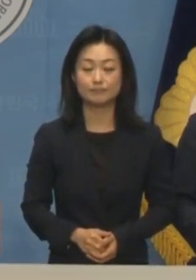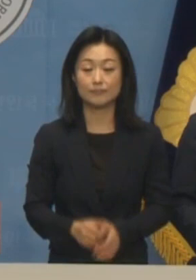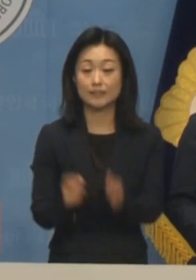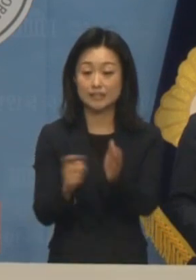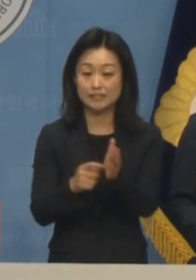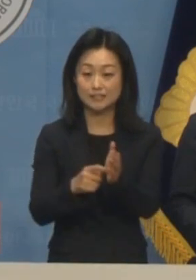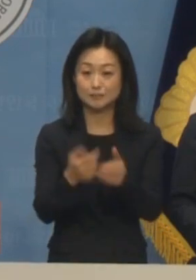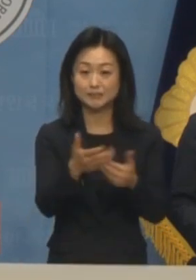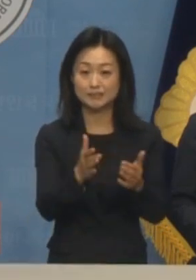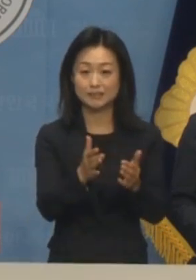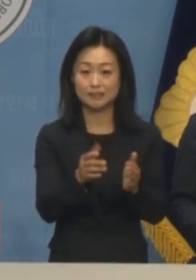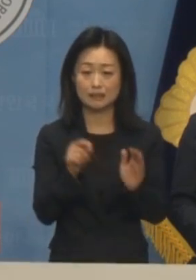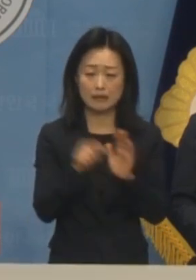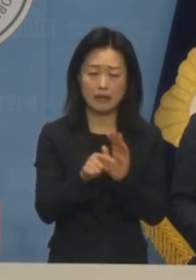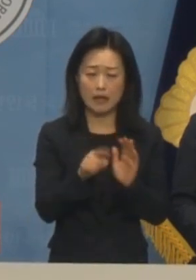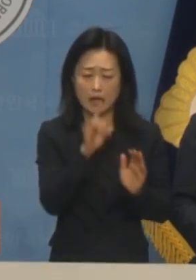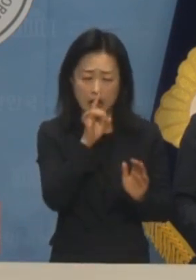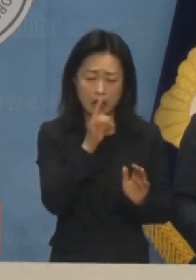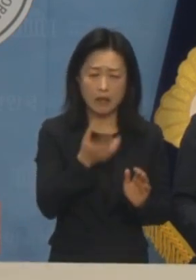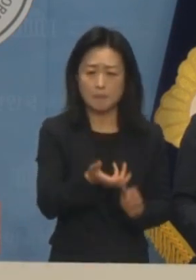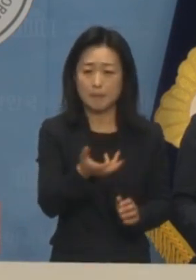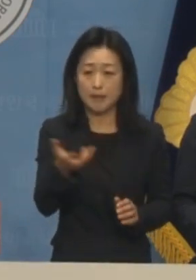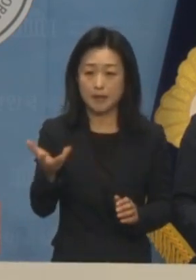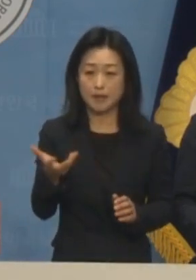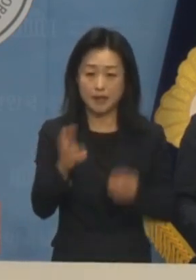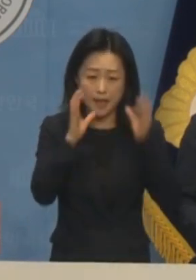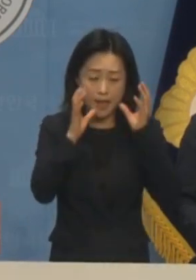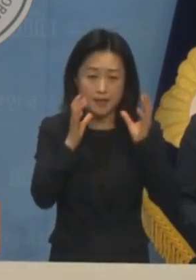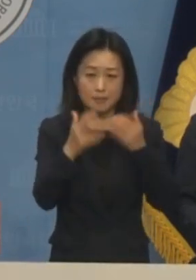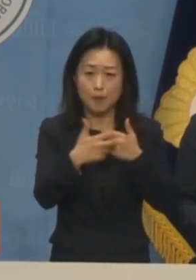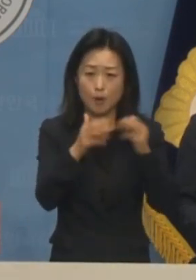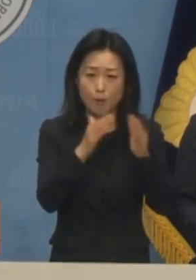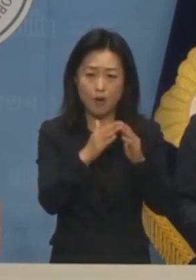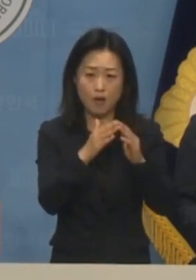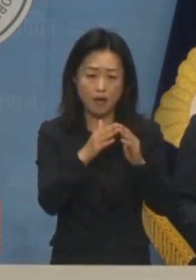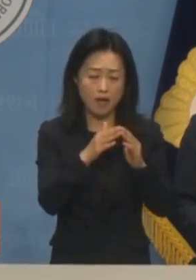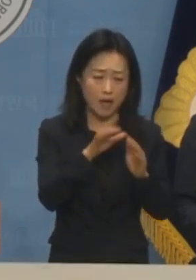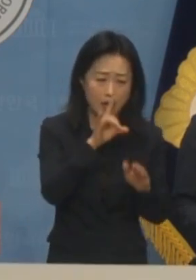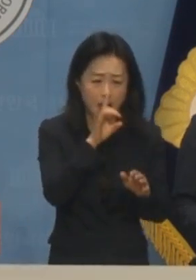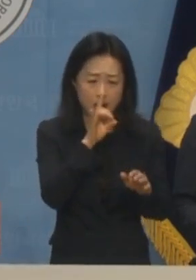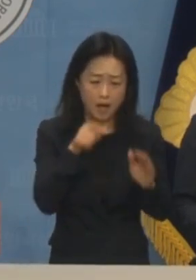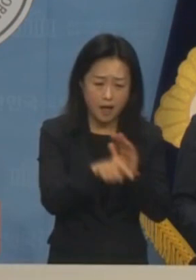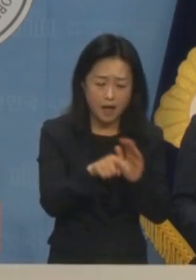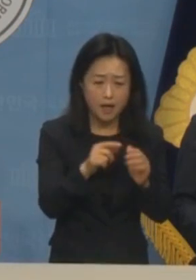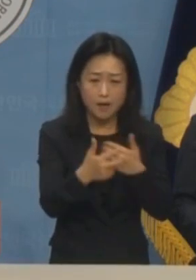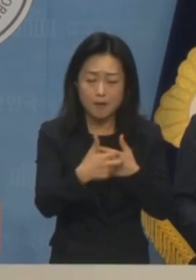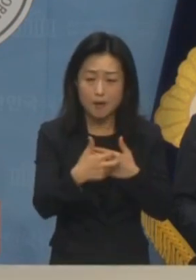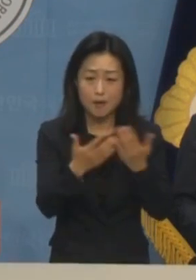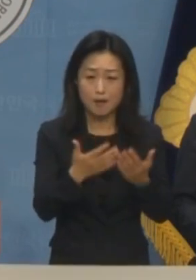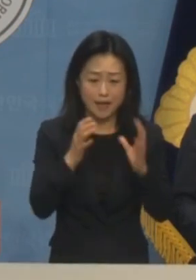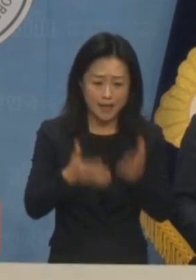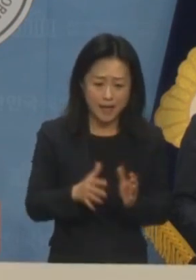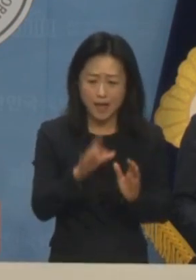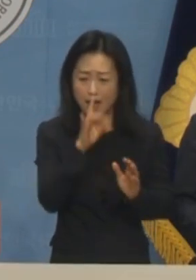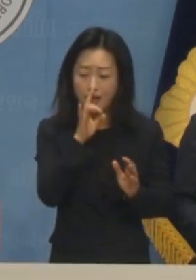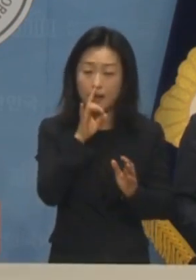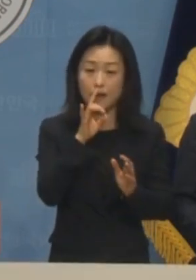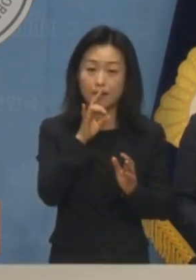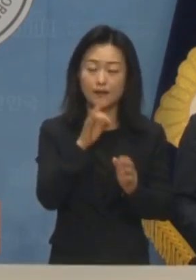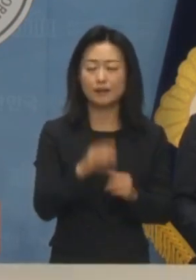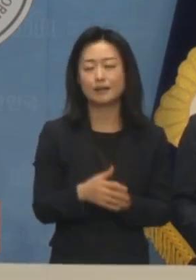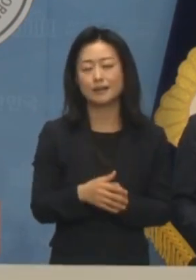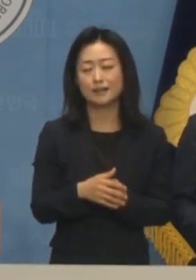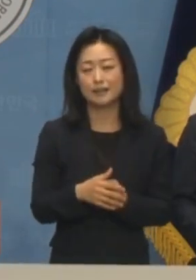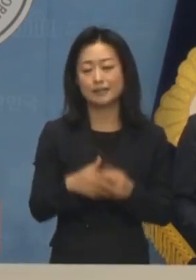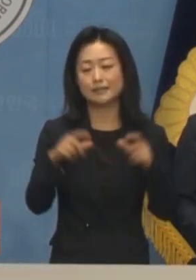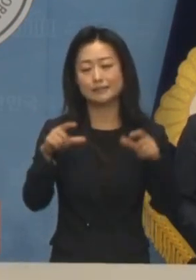응급실 뺑뺑이, 소아 진료 대란, 분만 난민, 의사를 구하지 못해 문을 닫는